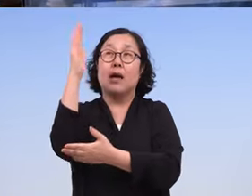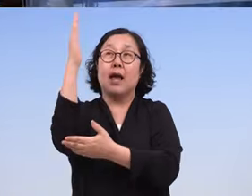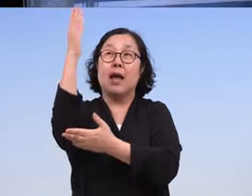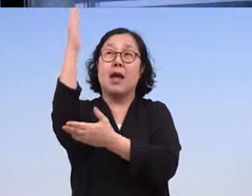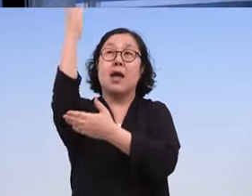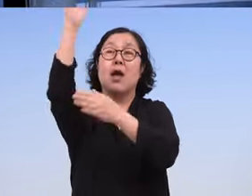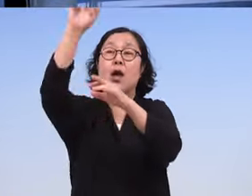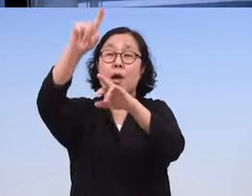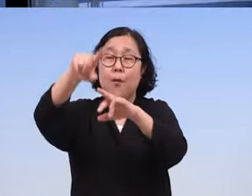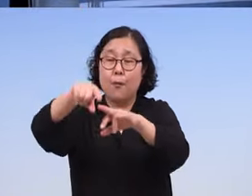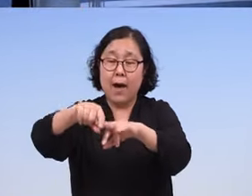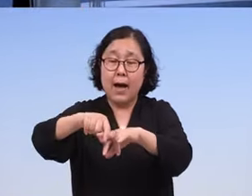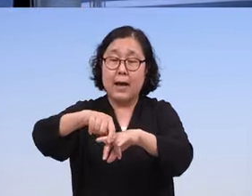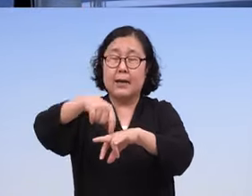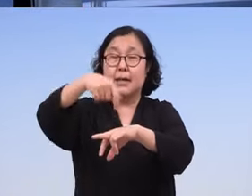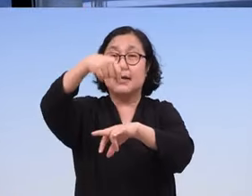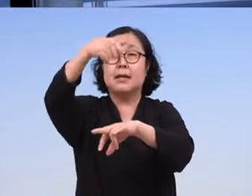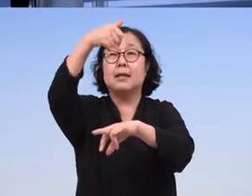영광의 왕이시라.